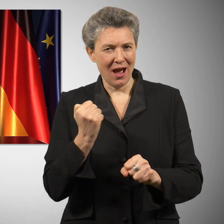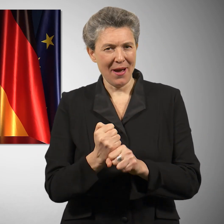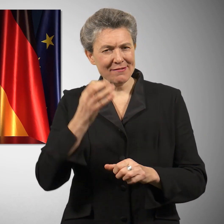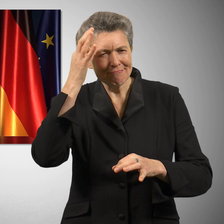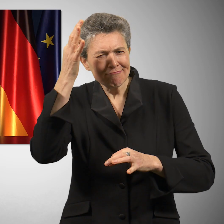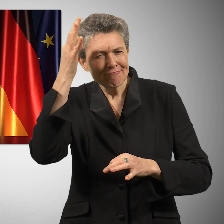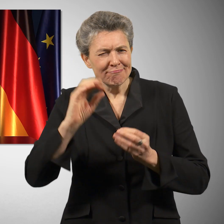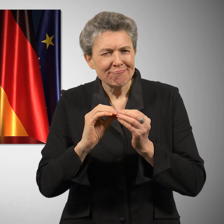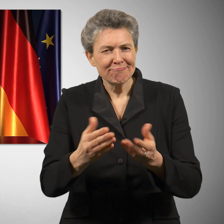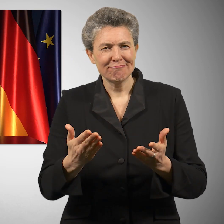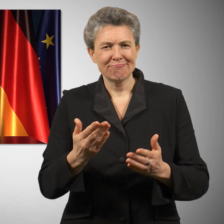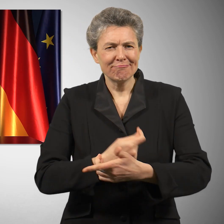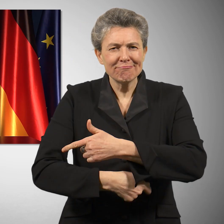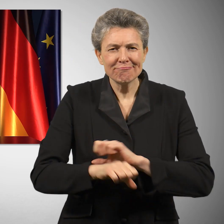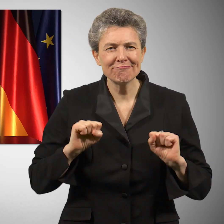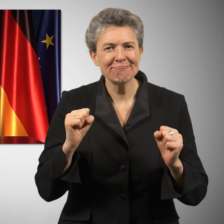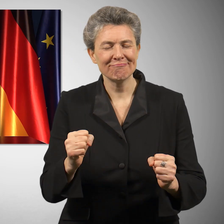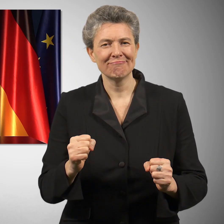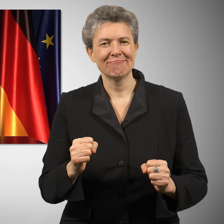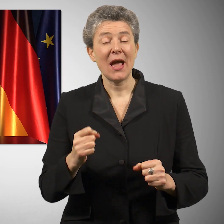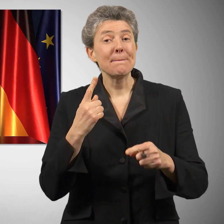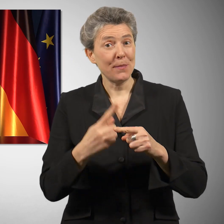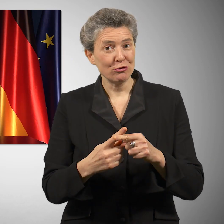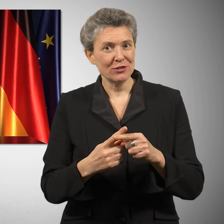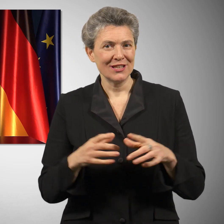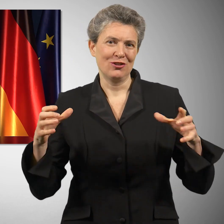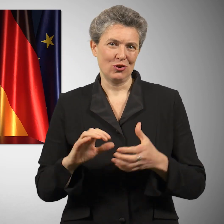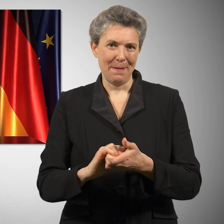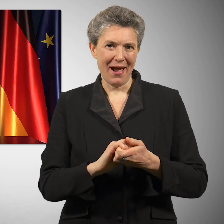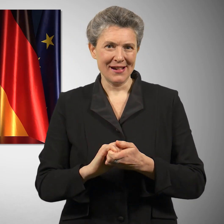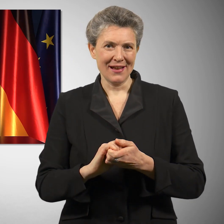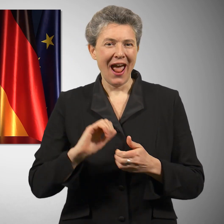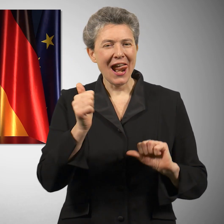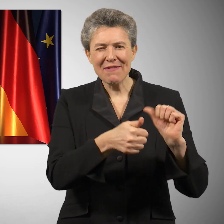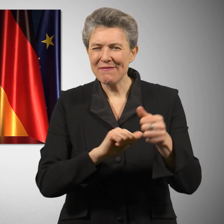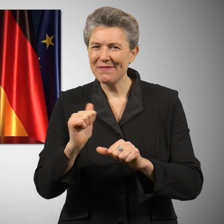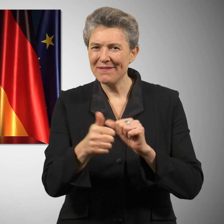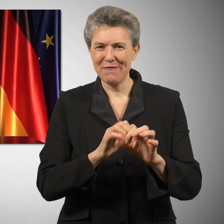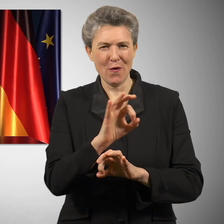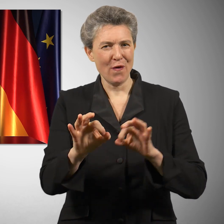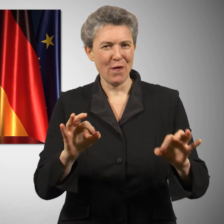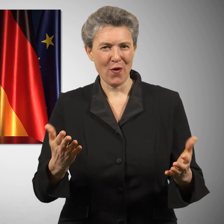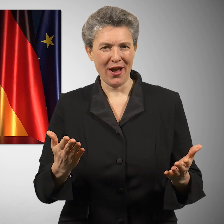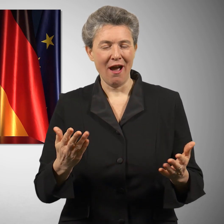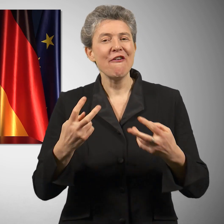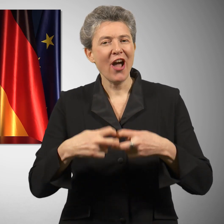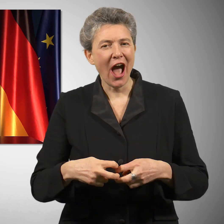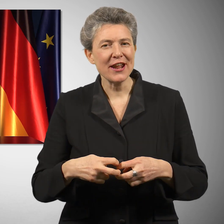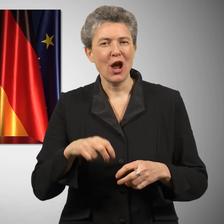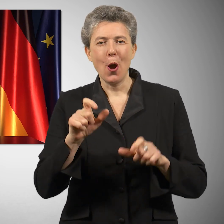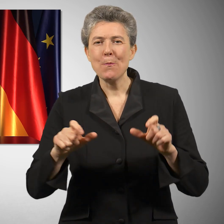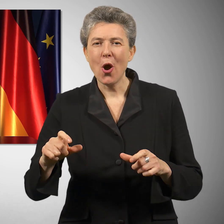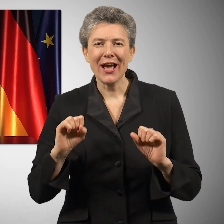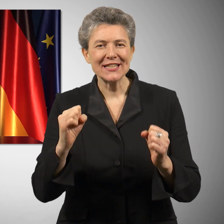und tüftelt, wo alle mit anpacken und wo man zusammenhält und füreinander da ist. In Vereinen